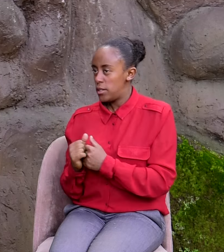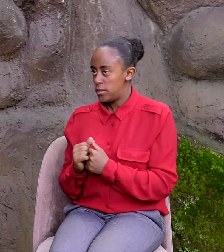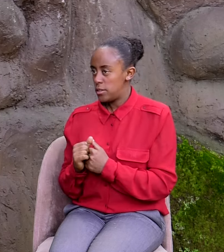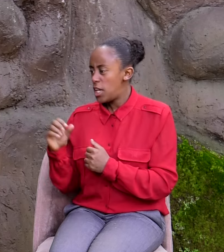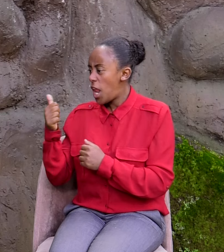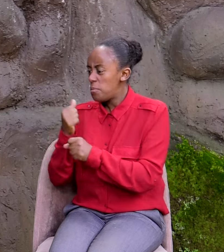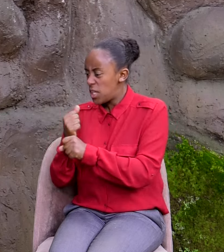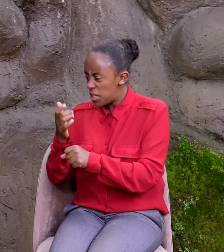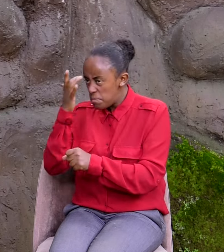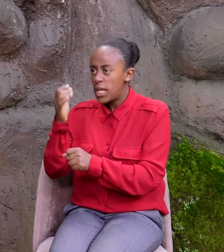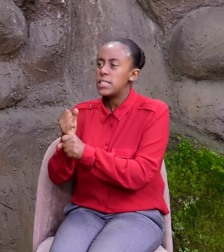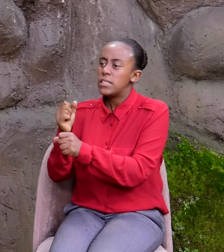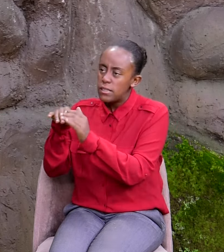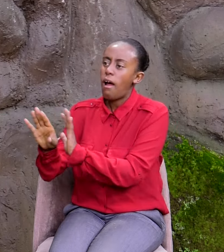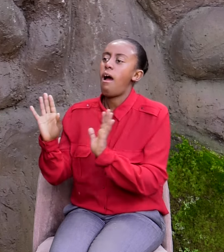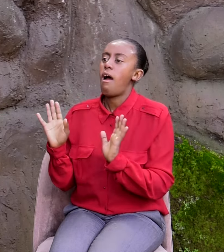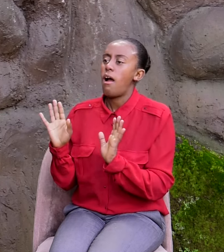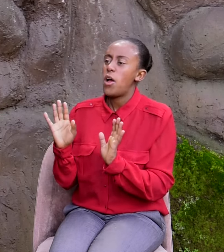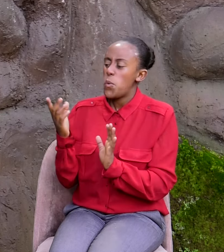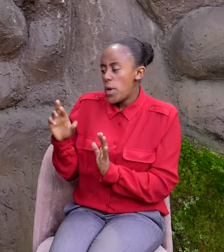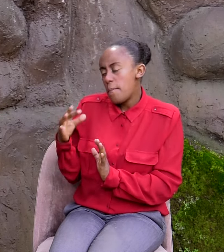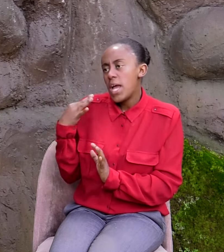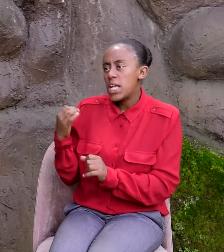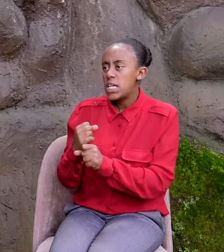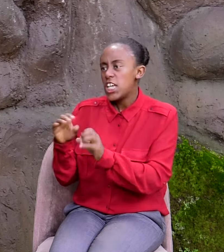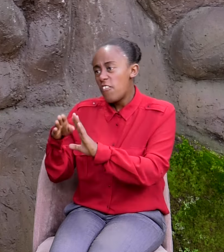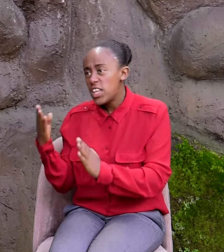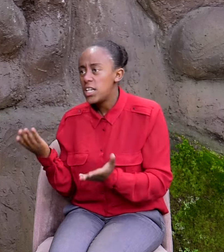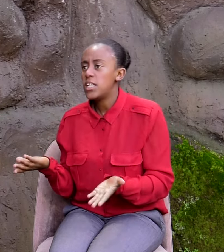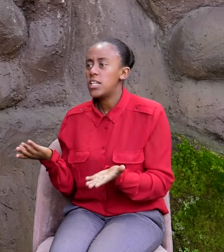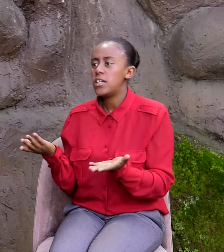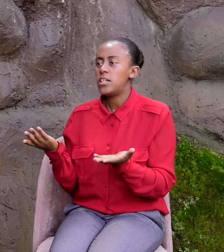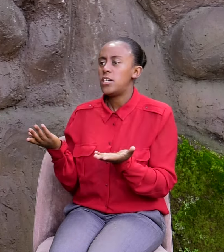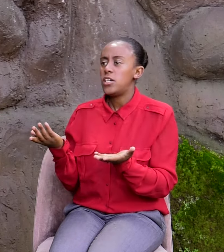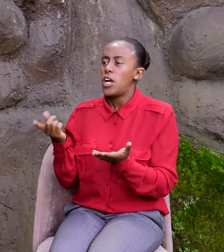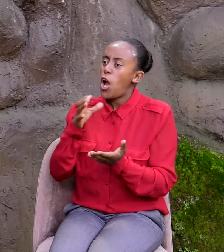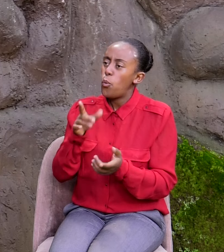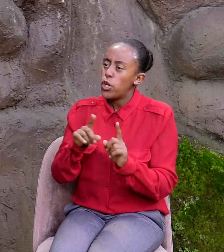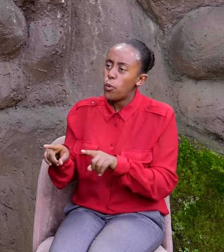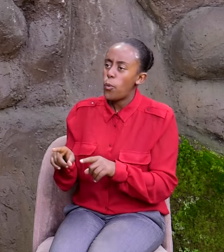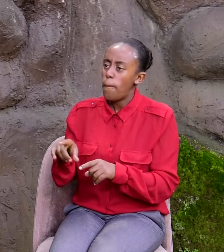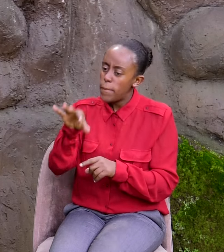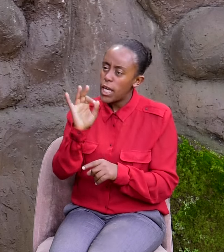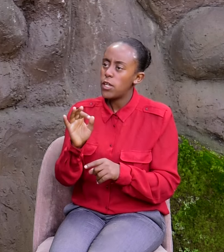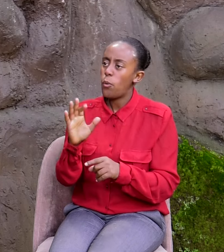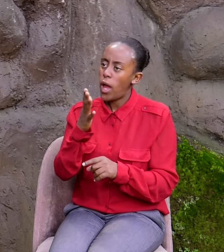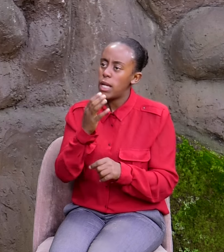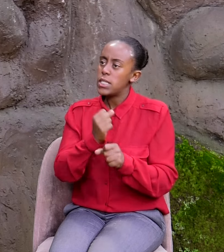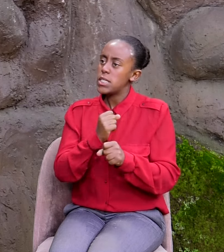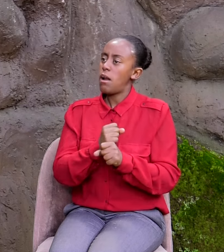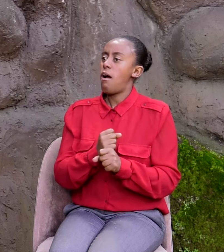ቢሆን ያገኘኸውን ስራ እስከዛ ድረስ ወይ በግልህ የሆነ ነገር ይከፈትልህ፣ ካልሆነ ደግሞ የሚገኘውን አይነት ስራ